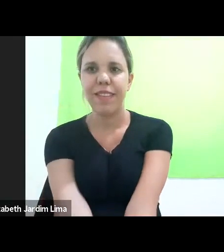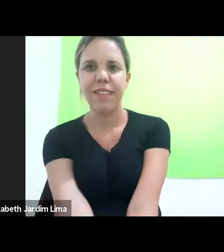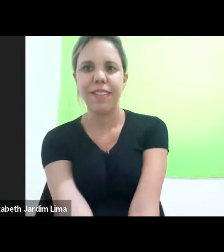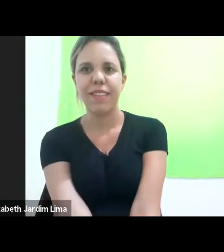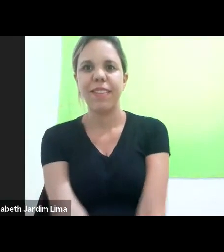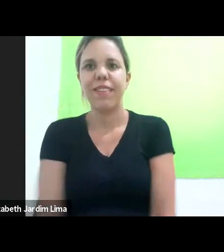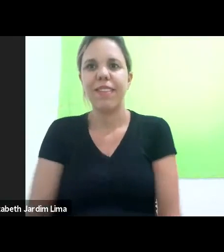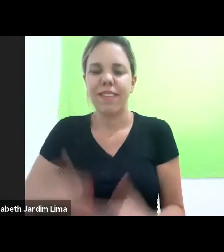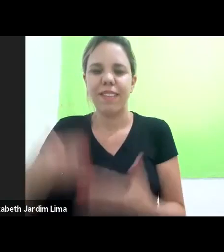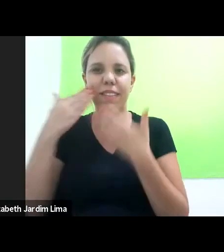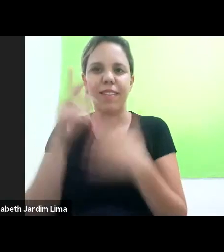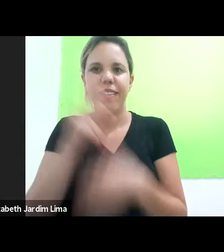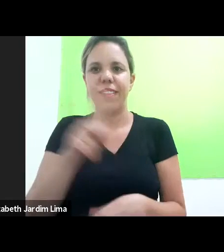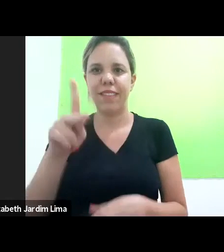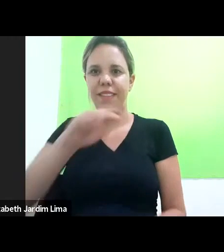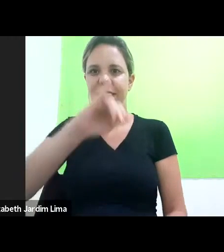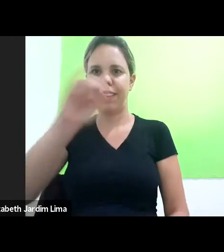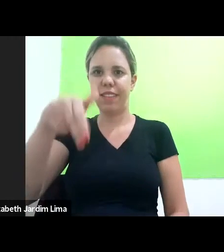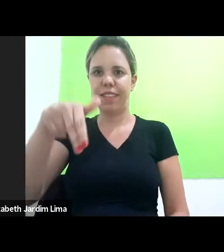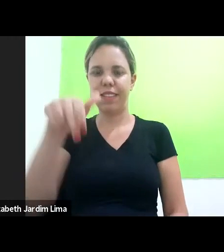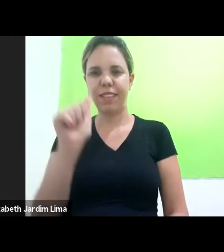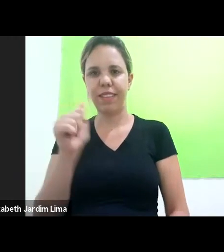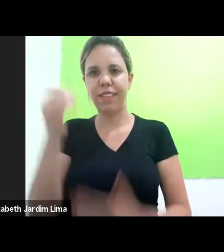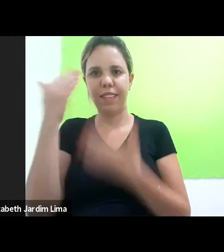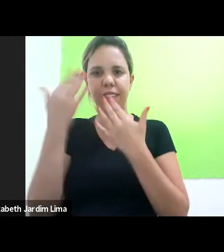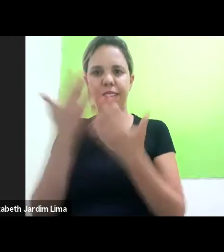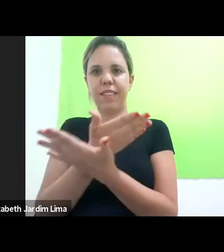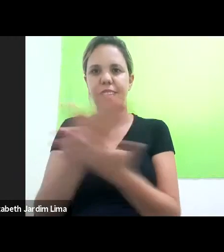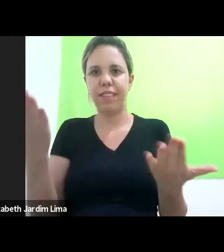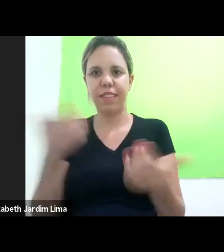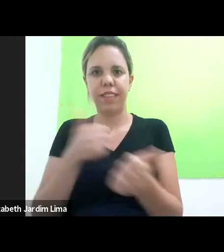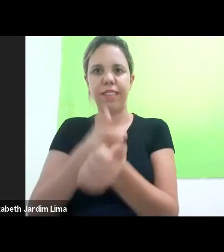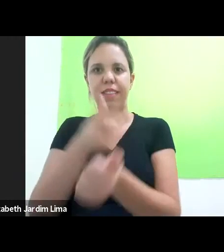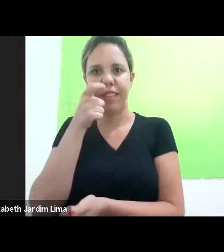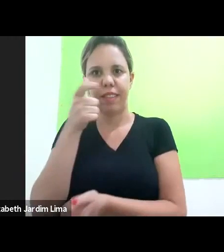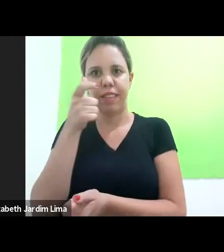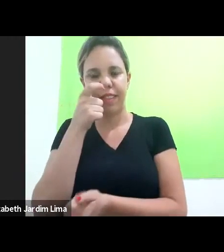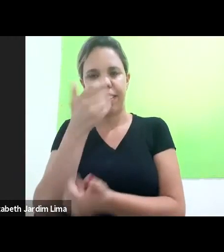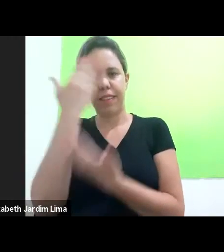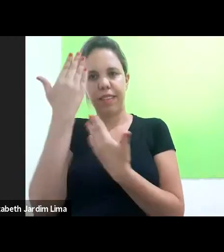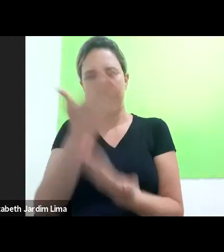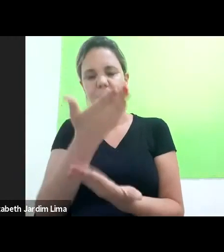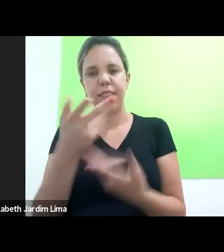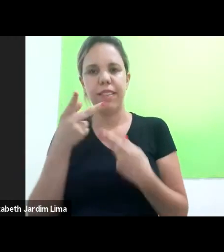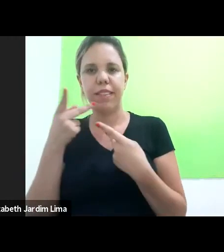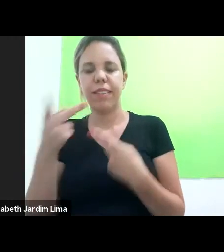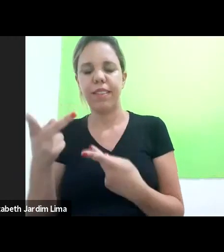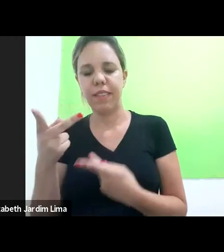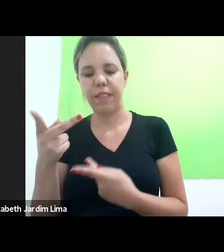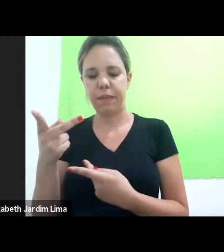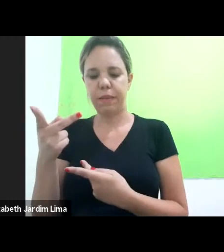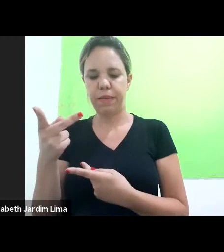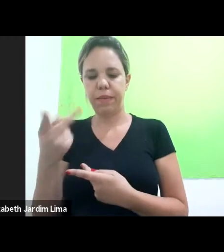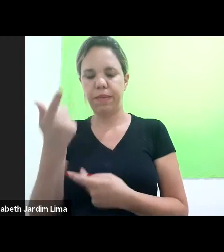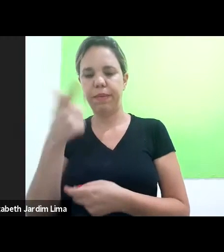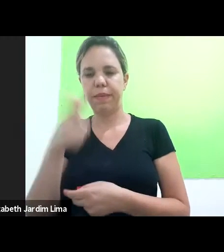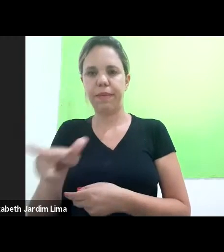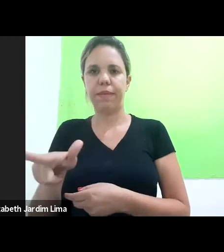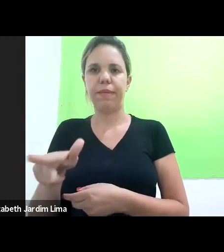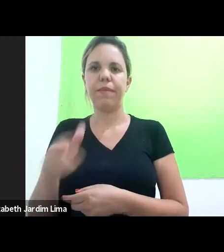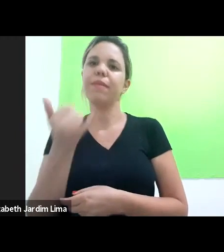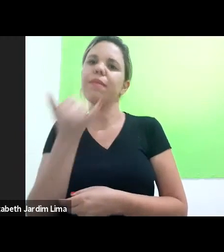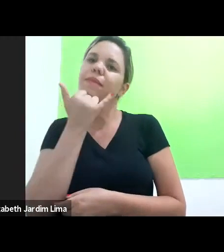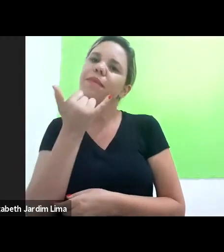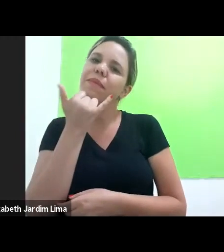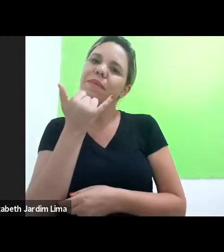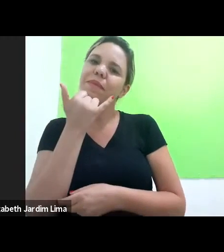Obrigada, professora Janaína, agradecer a todos, né, que nos acompanham, agradecer vocês pelo convite, né, mais uma vez, pedir desculpas